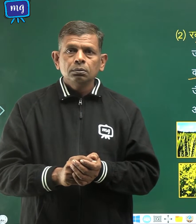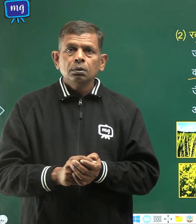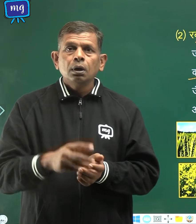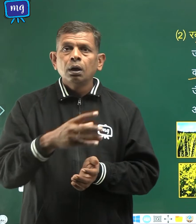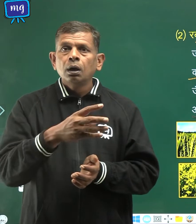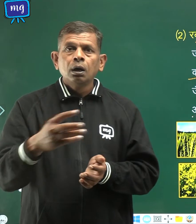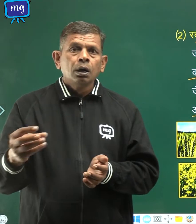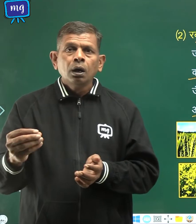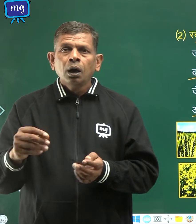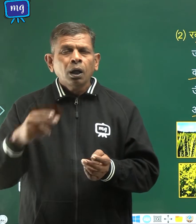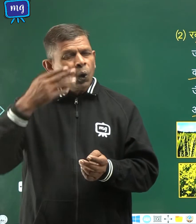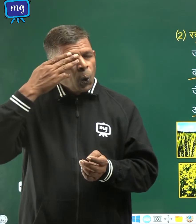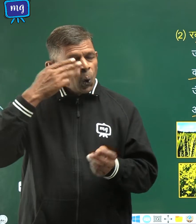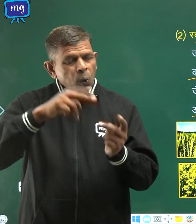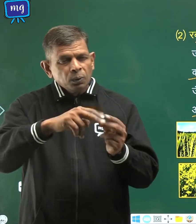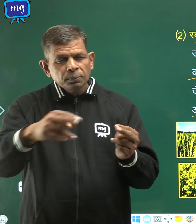तथा अलसी इत्यादि।